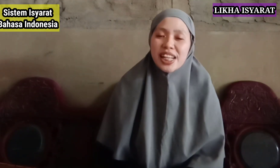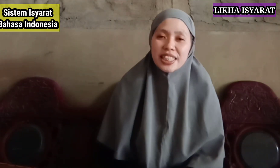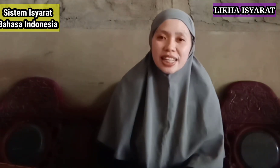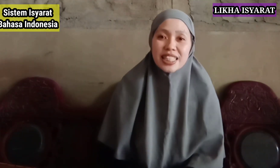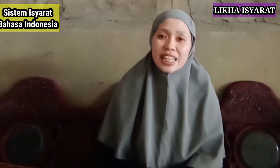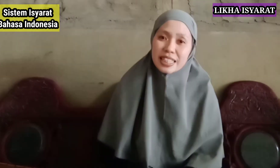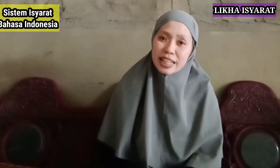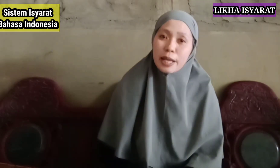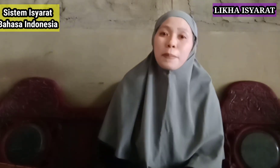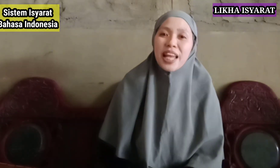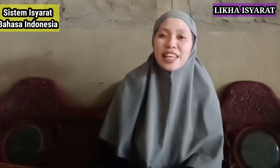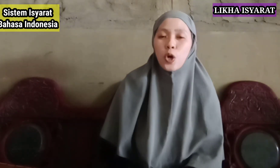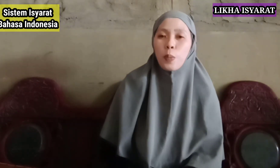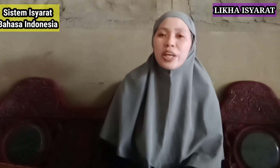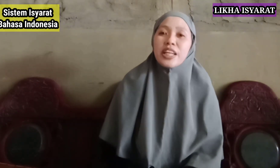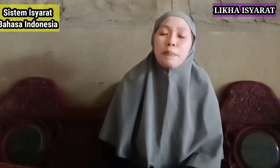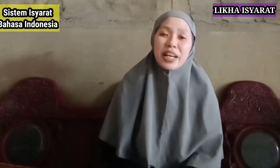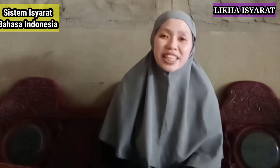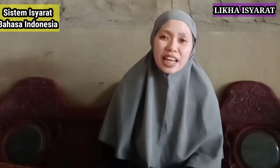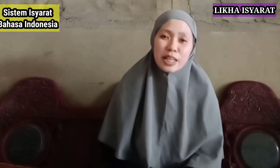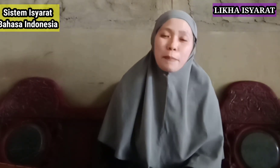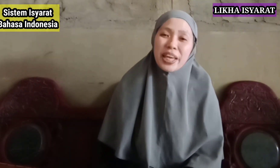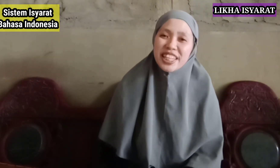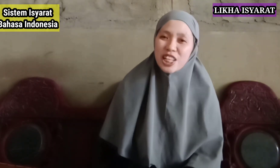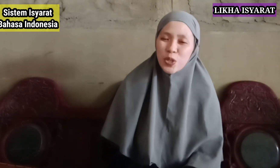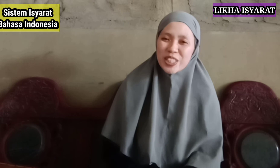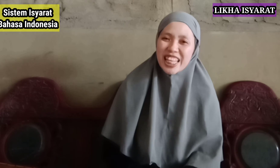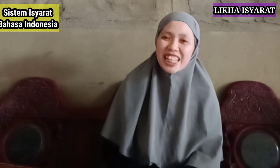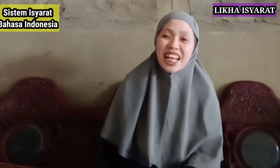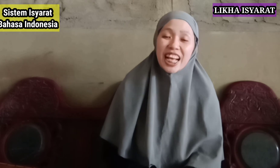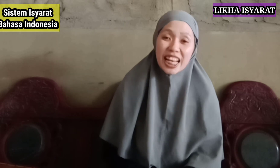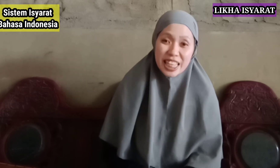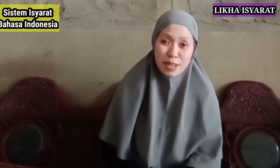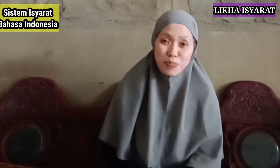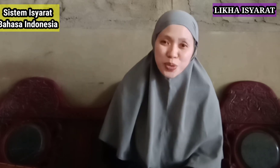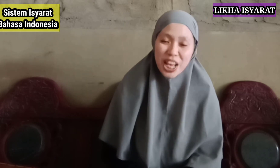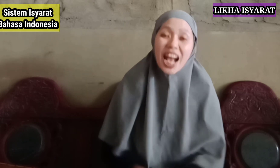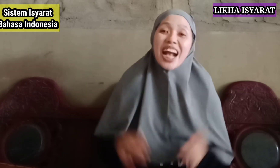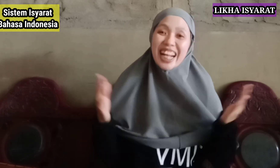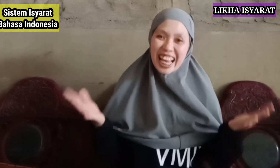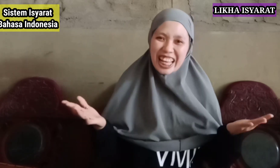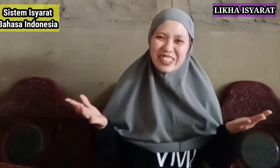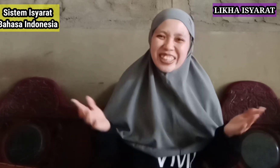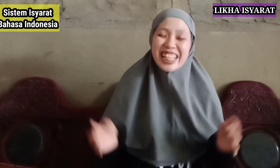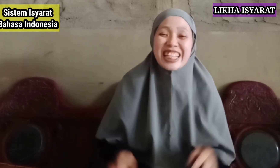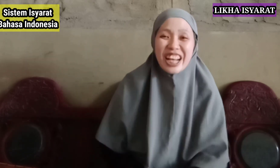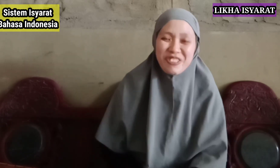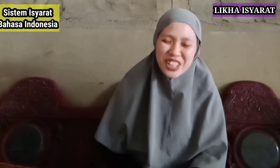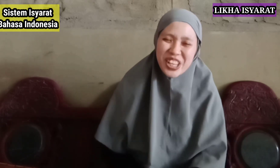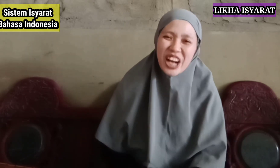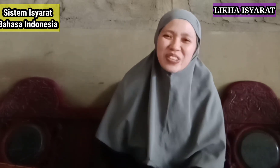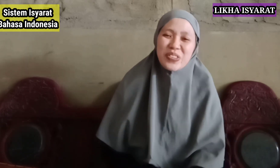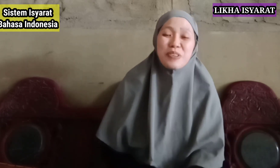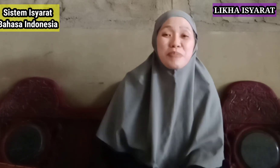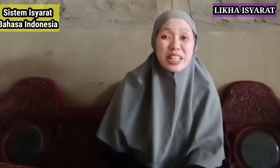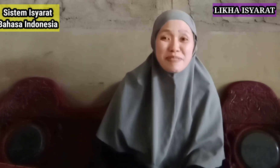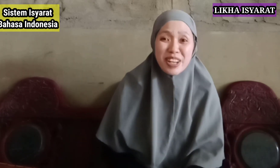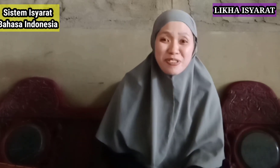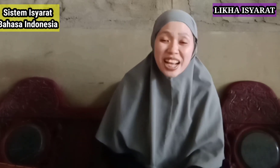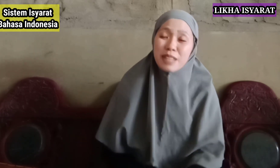cara subscribe, like, komen, dan bagikan ke media sosial yang kalian punya. Kalau dirasa video aku tuh bermanfaat